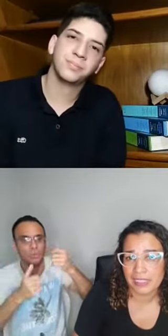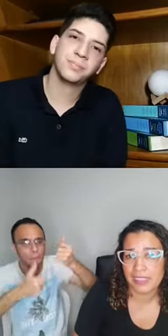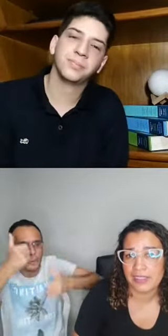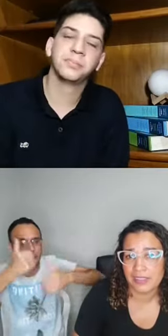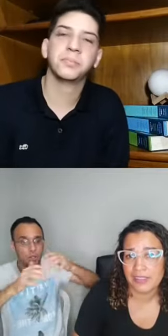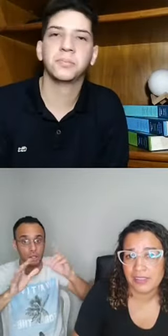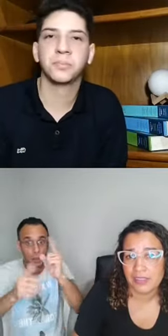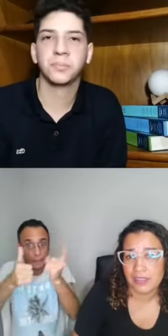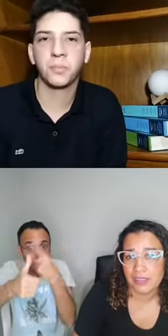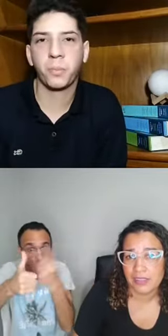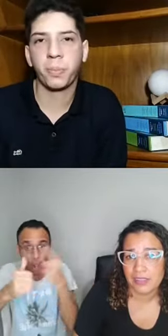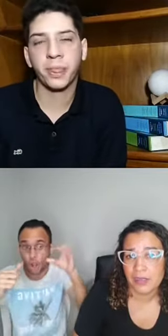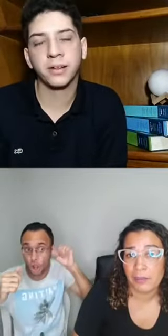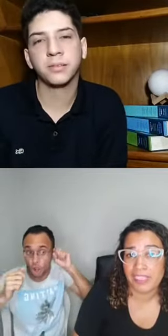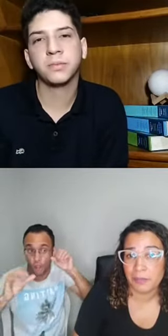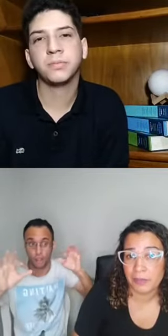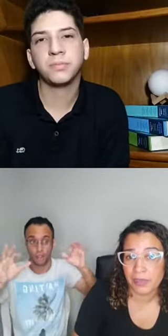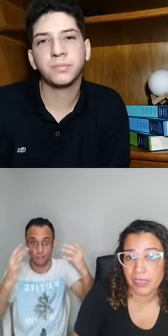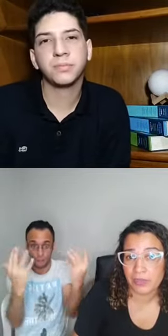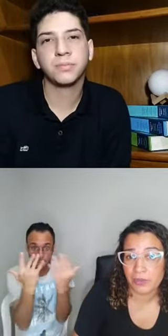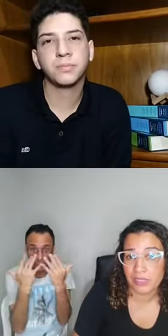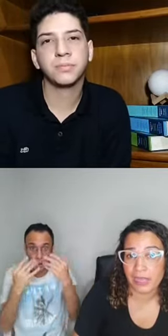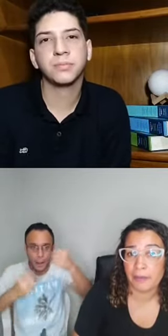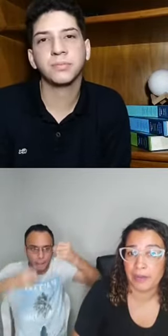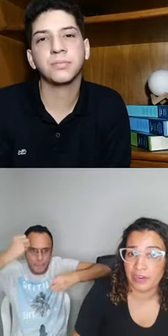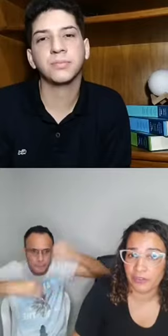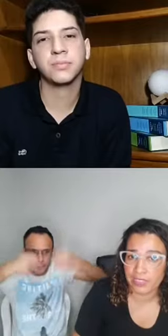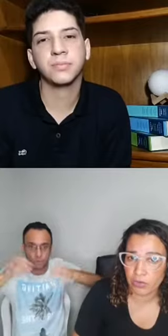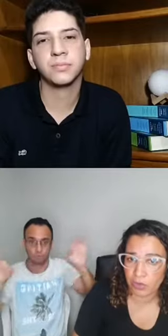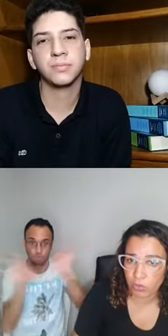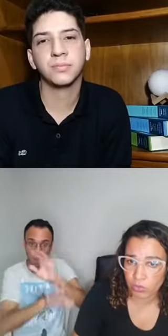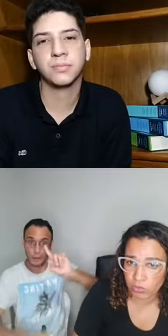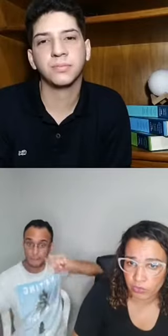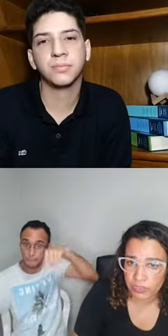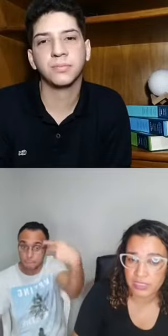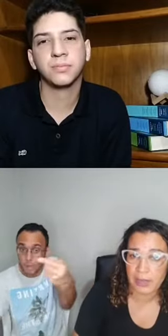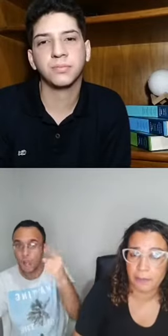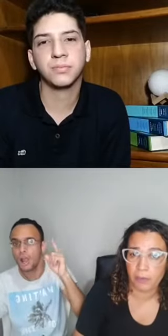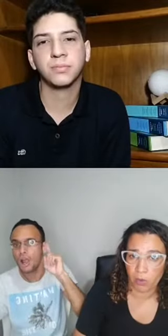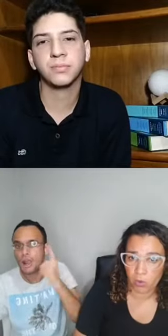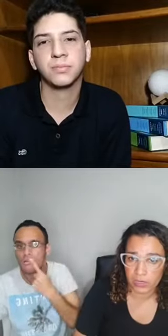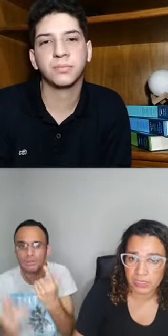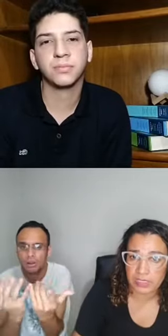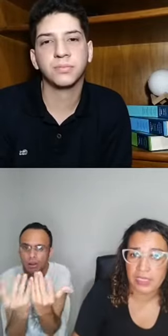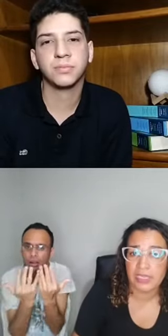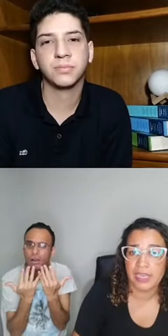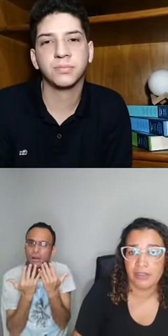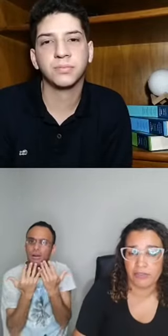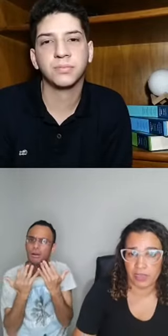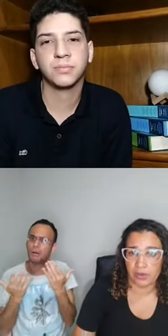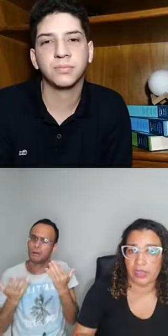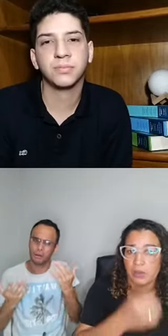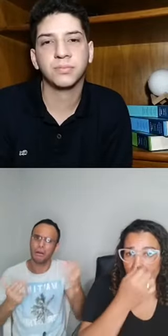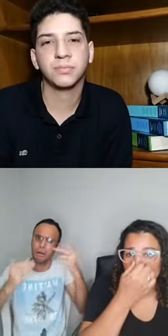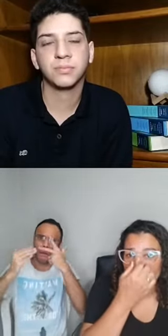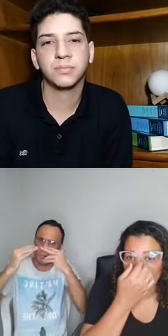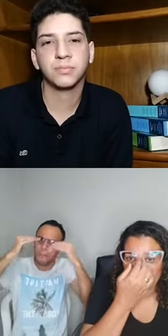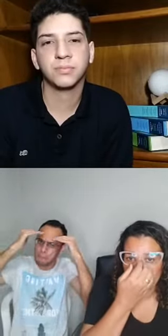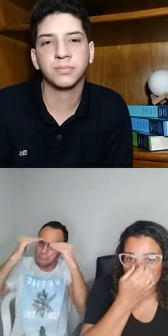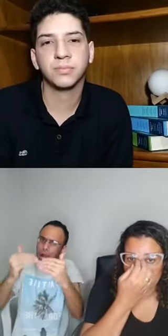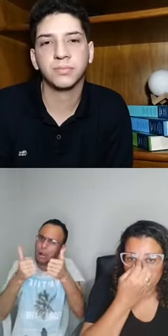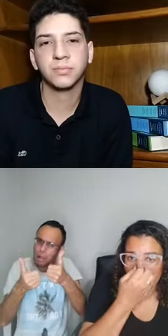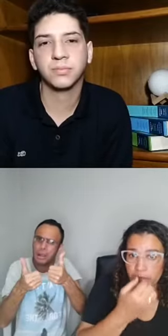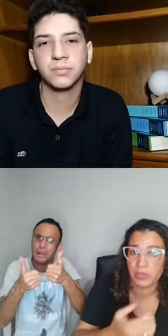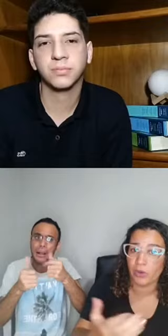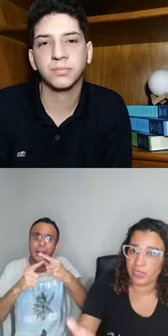trabalho ali. Mas primeiro, né? Primeiro ele fez a reunião com os ouvintes, depois que ele veio aqui com os